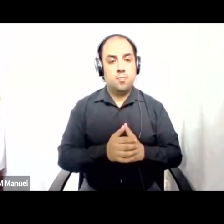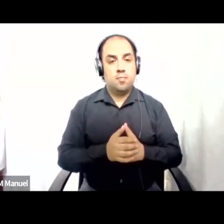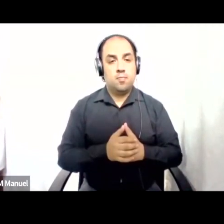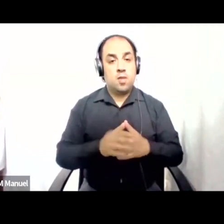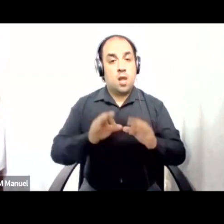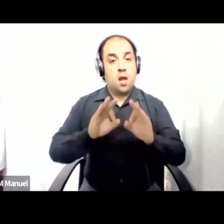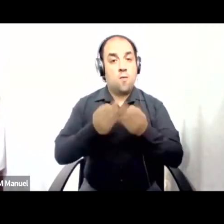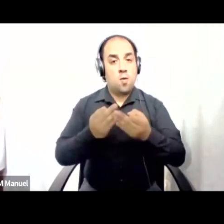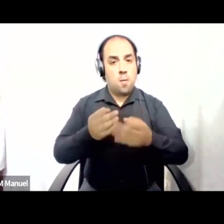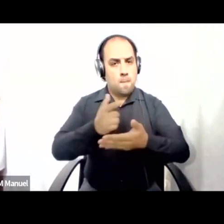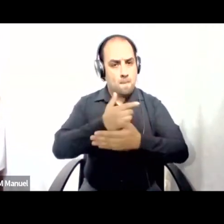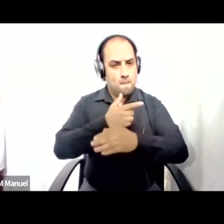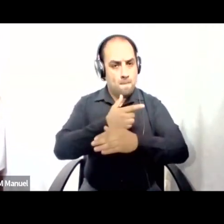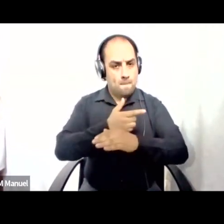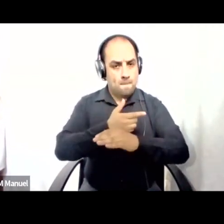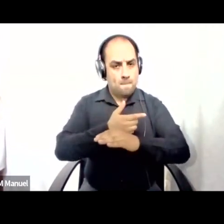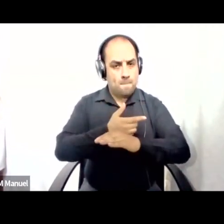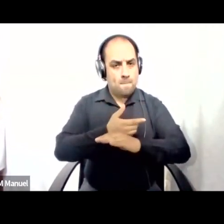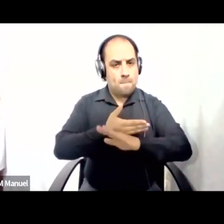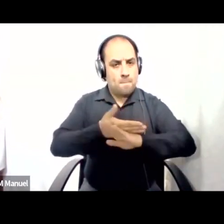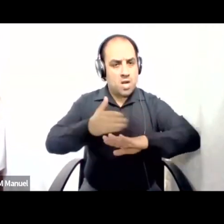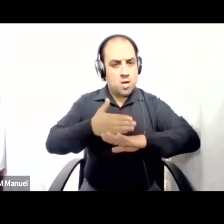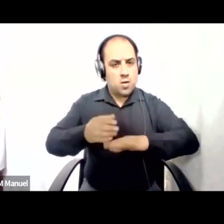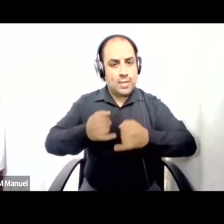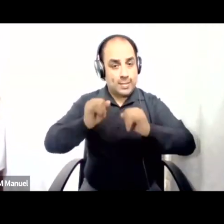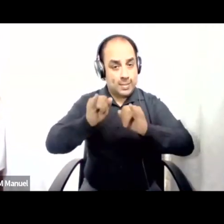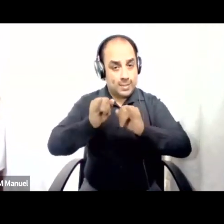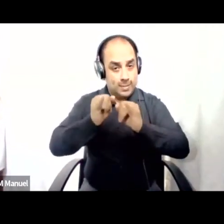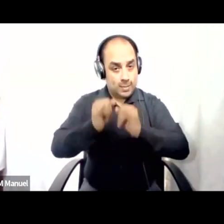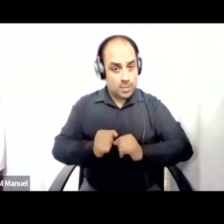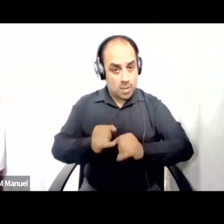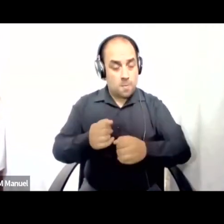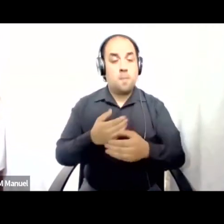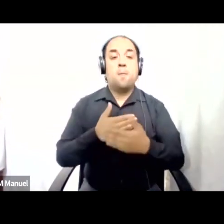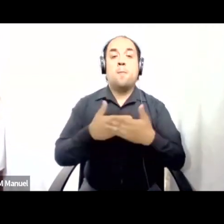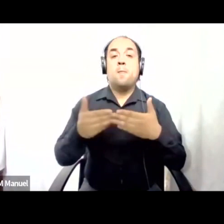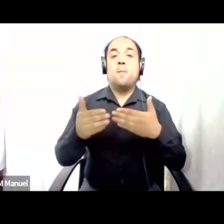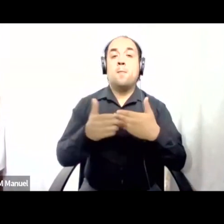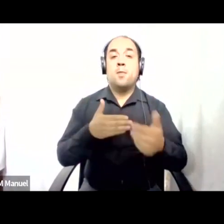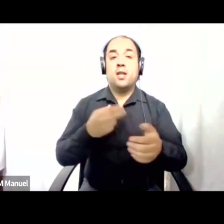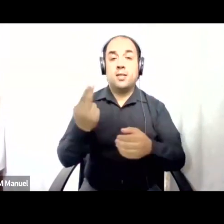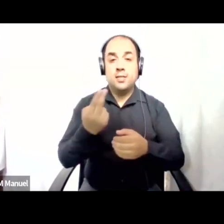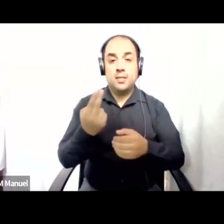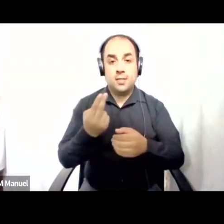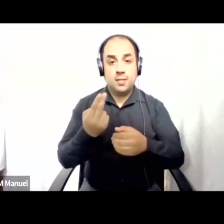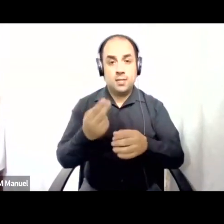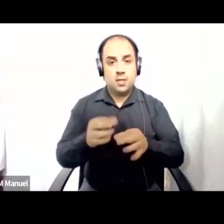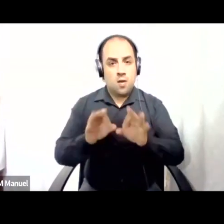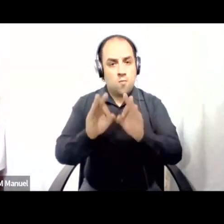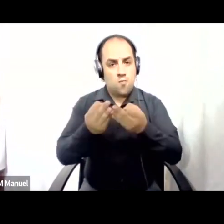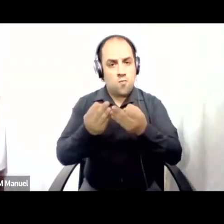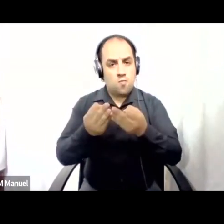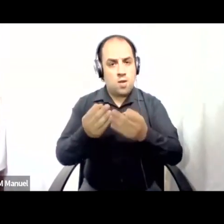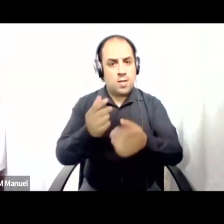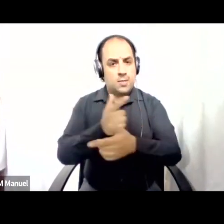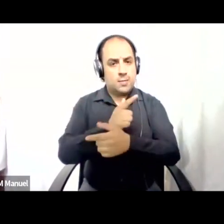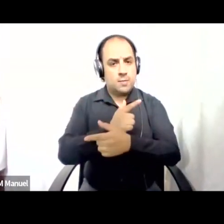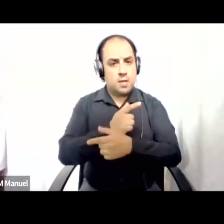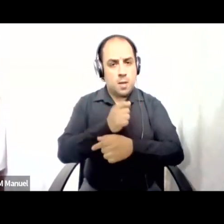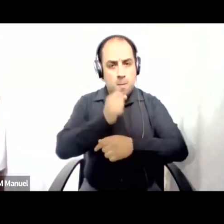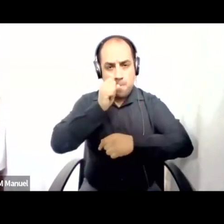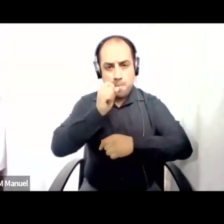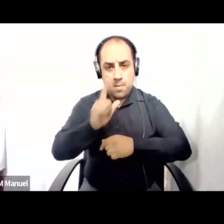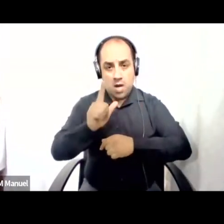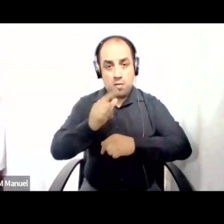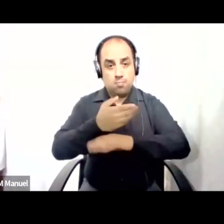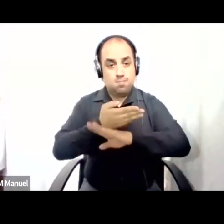condición de blancura para la identidad moderna pasó a convertirse en una condición de blanquitud, esto es, permitió que su